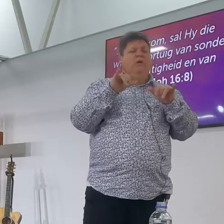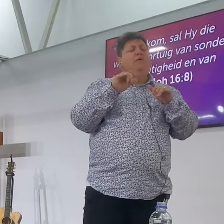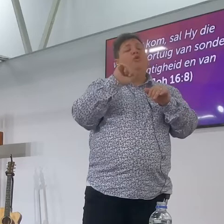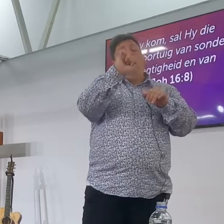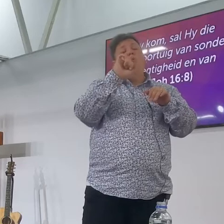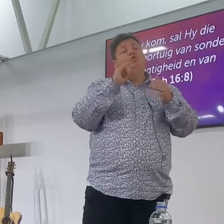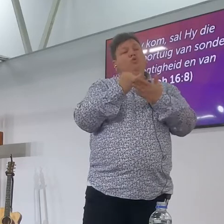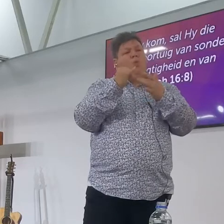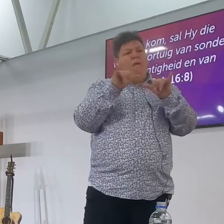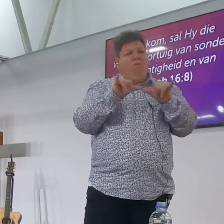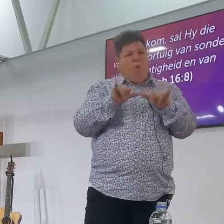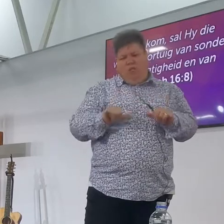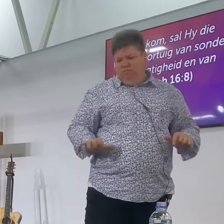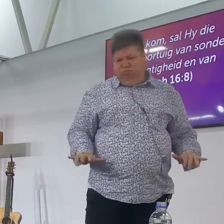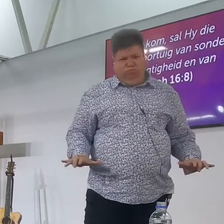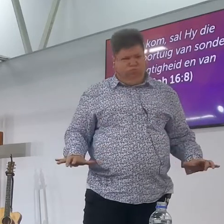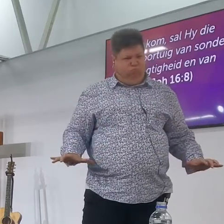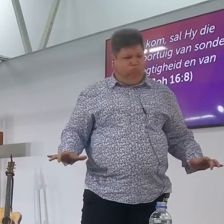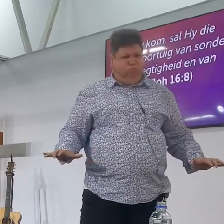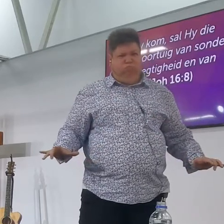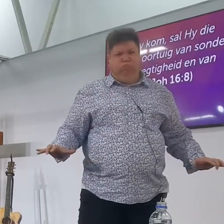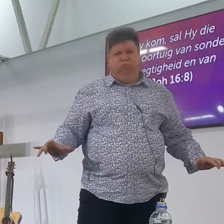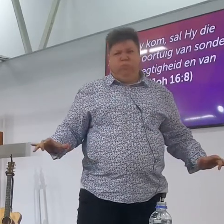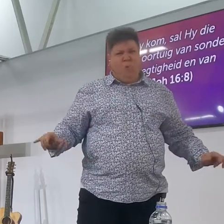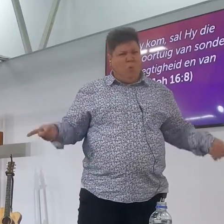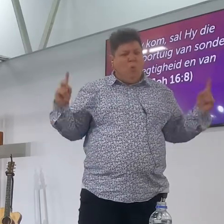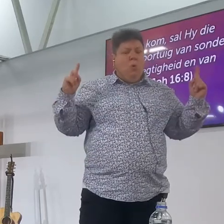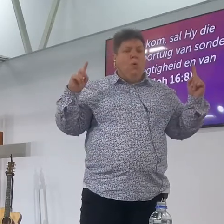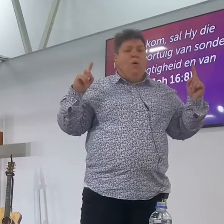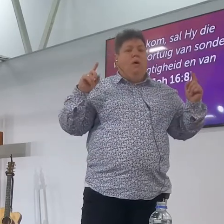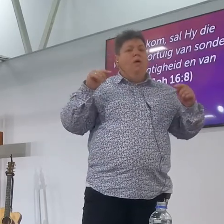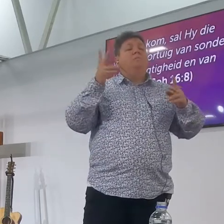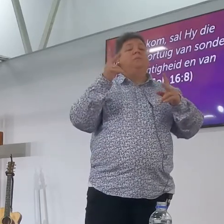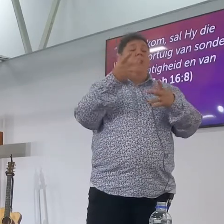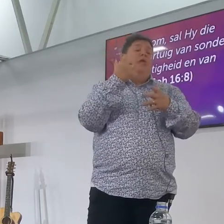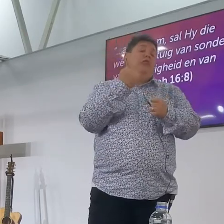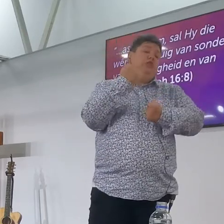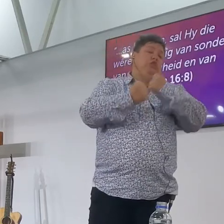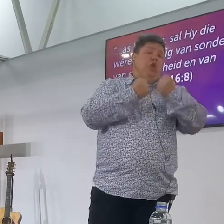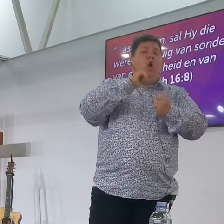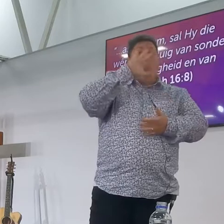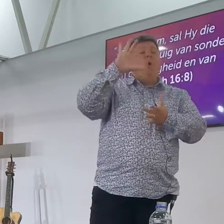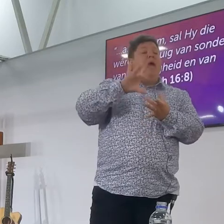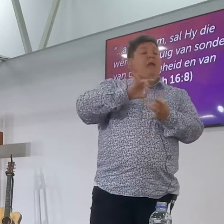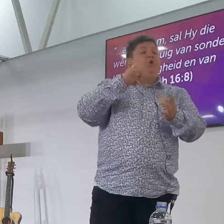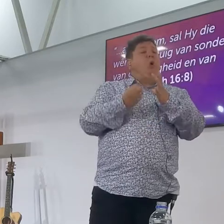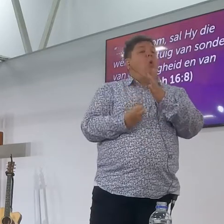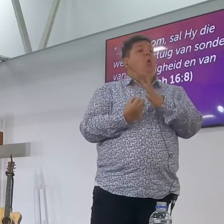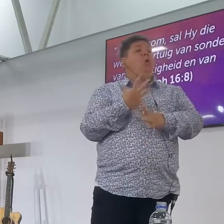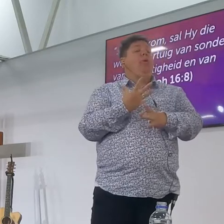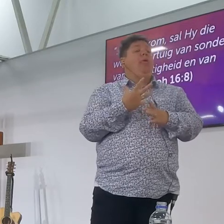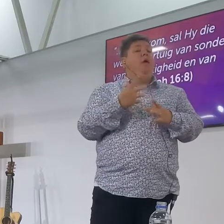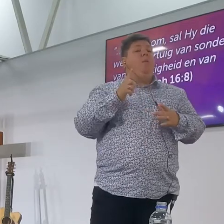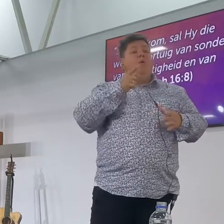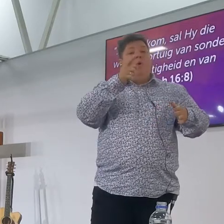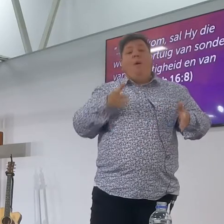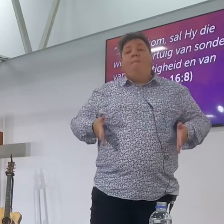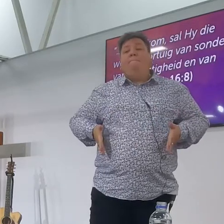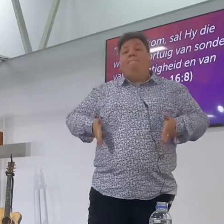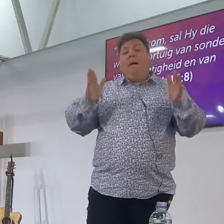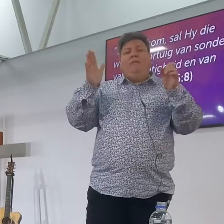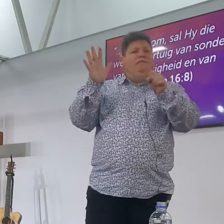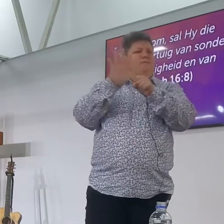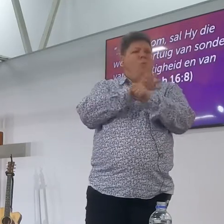En dit kan wees dat jy op hierdie oomblik sukkel in jou geestelike groei, omdat jy 'n pad stap met